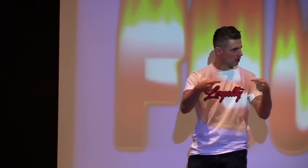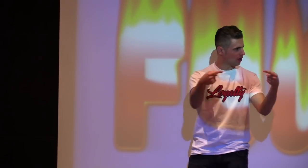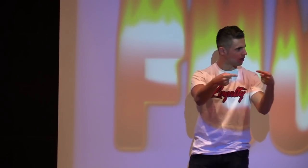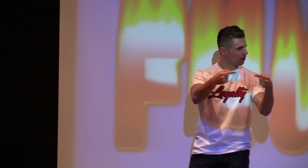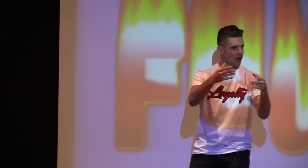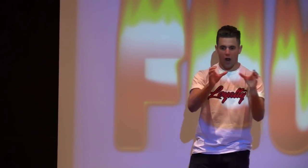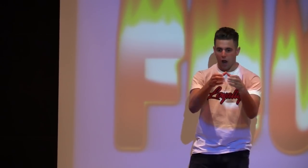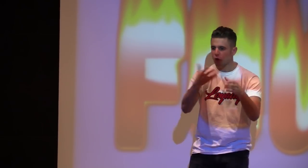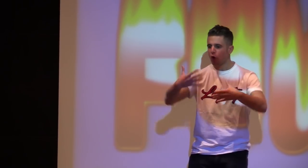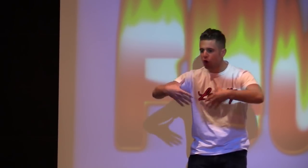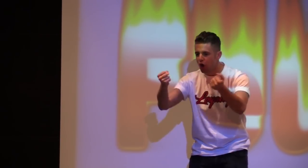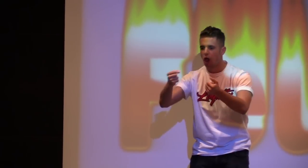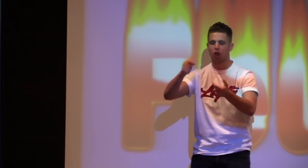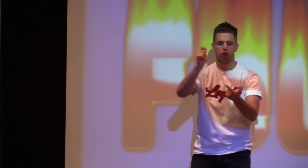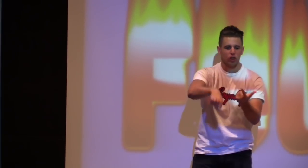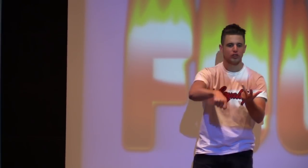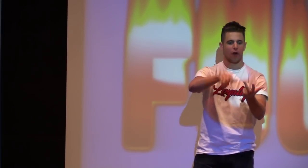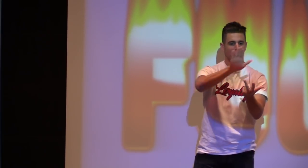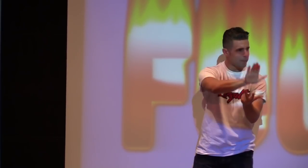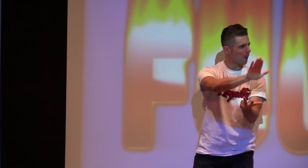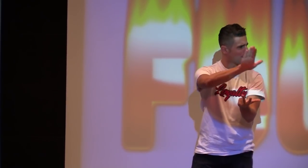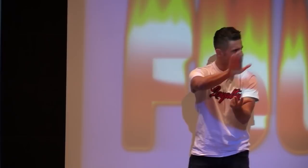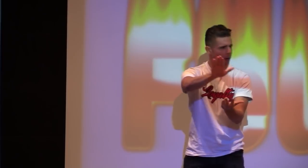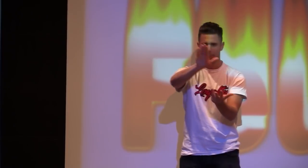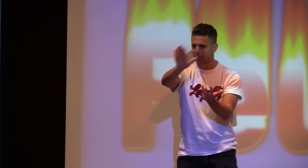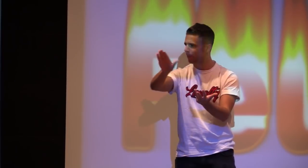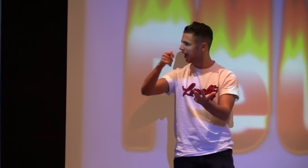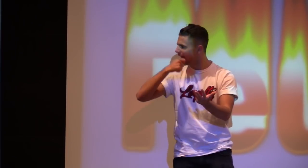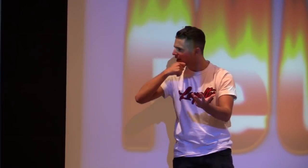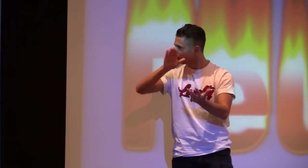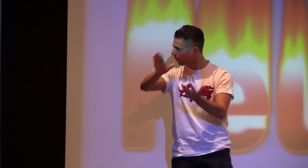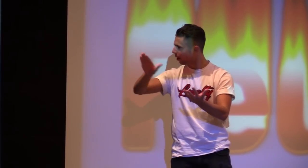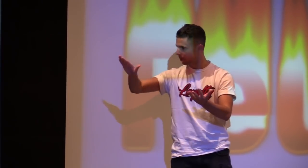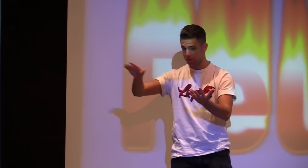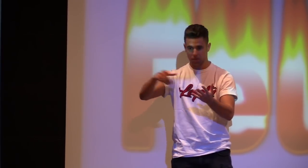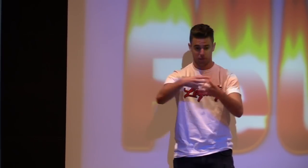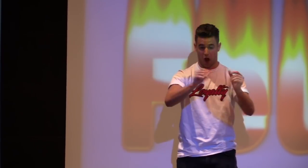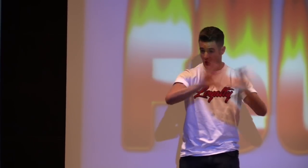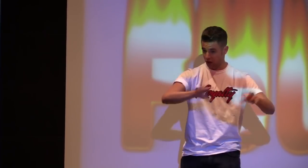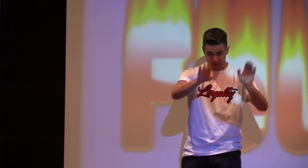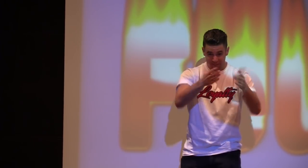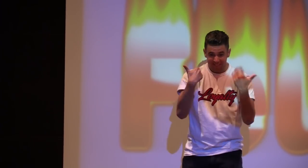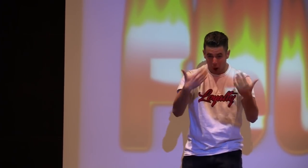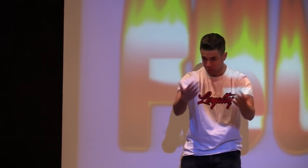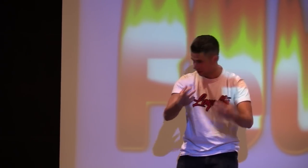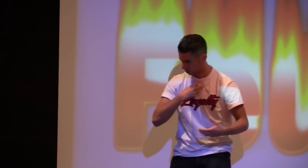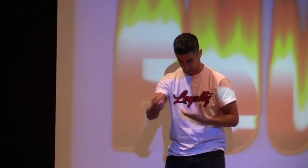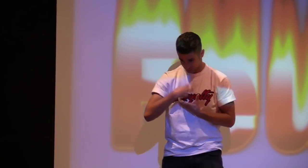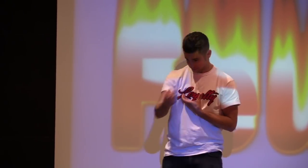einer Mannschaft, dann gehen die Leute natürlich auch davon weg. Ne? Ich fände es halt besser, wenn eben die Jugend auch in ihrem